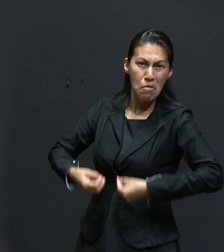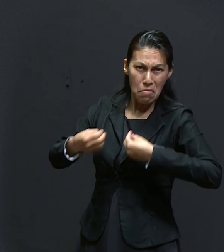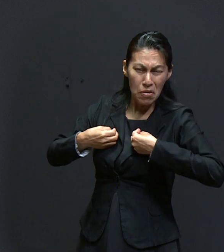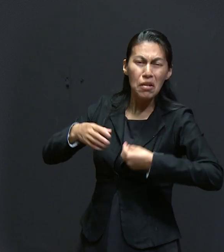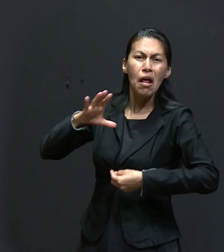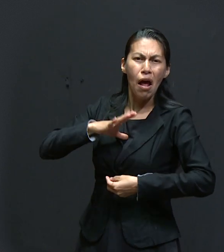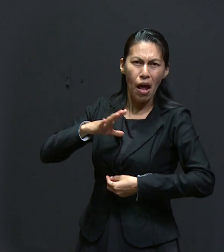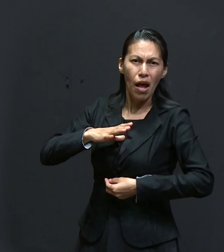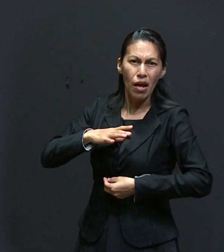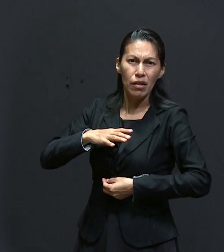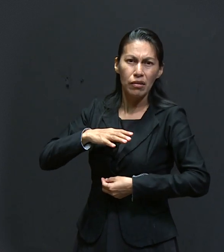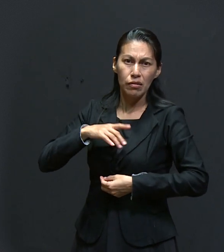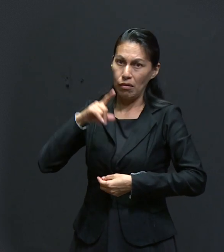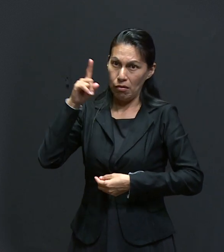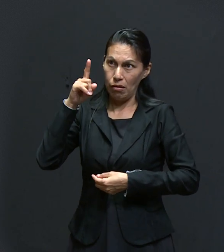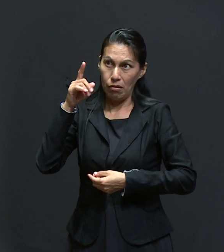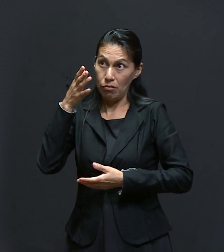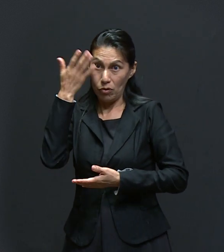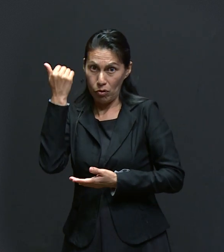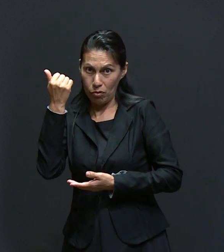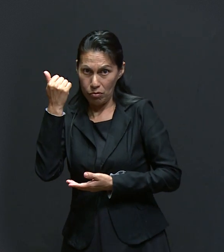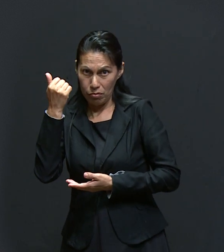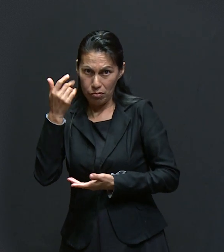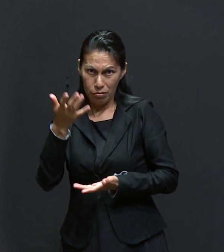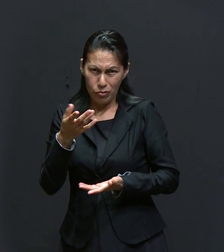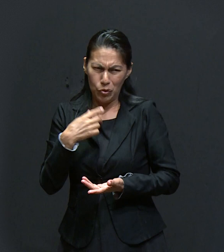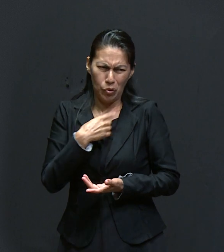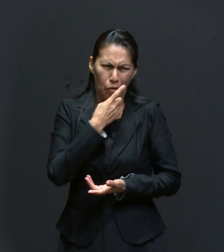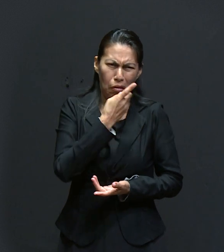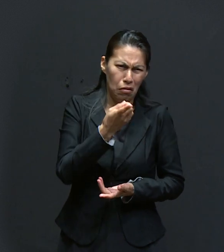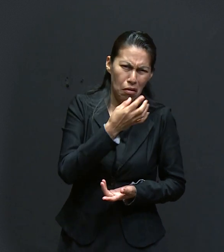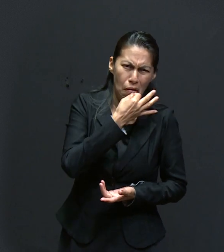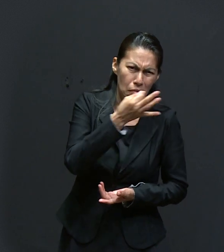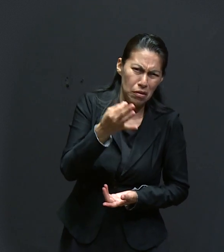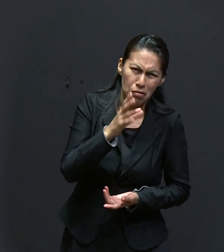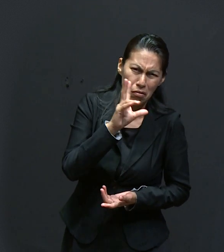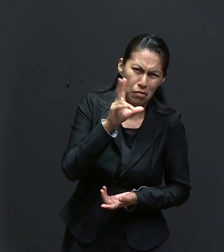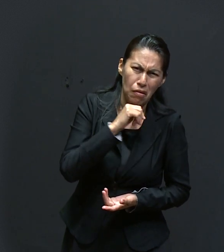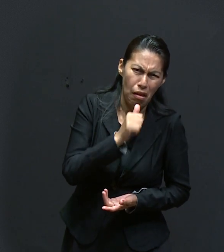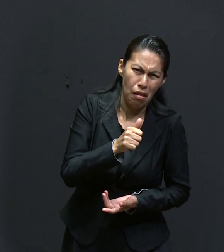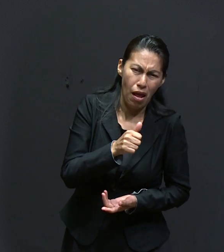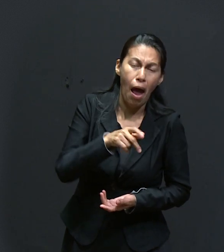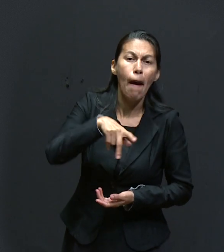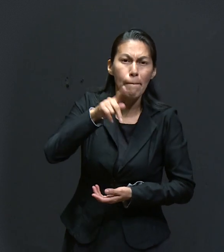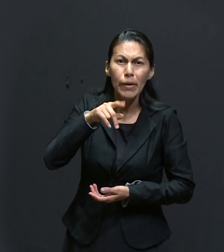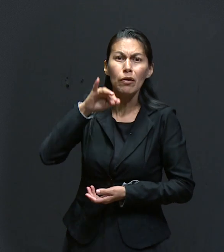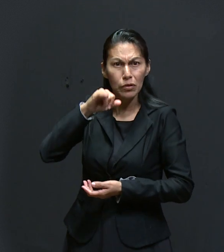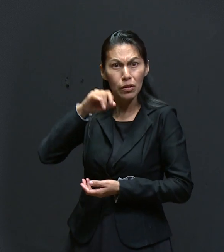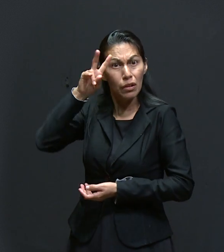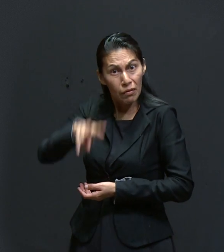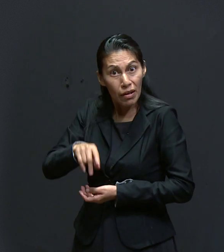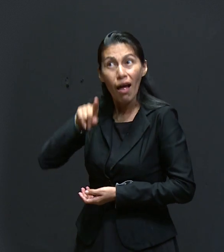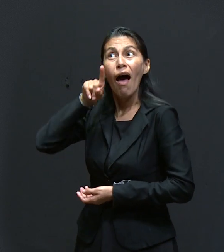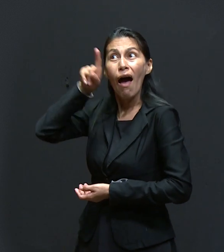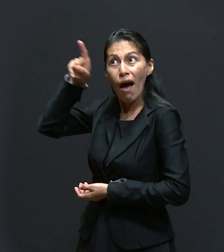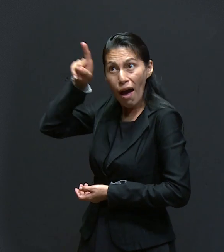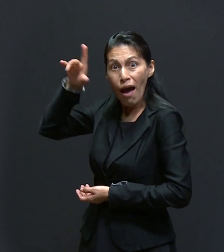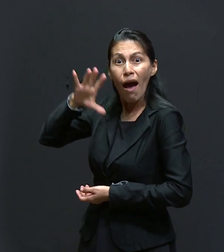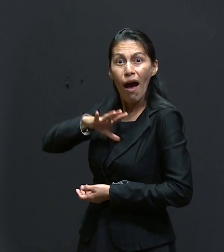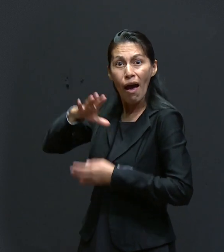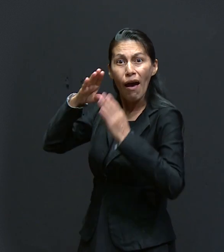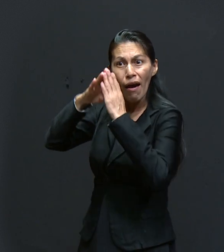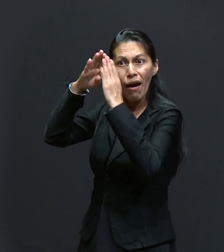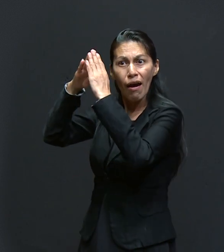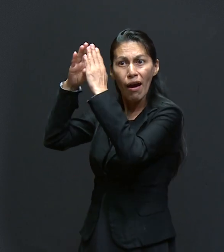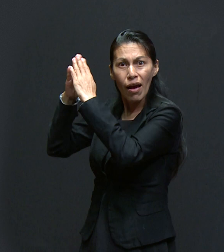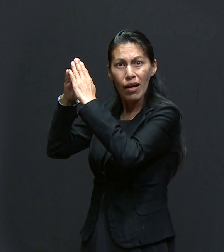lugares donde vivir si no fuera así nos habría dicho que voy a preparar un lugar y